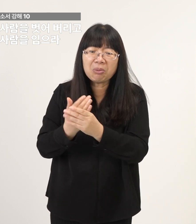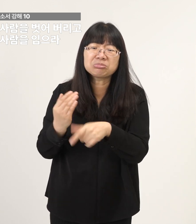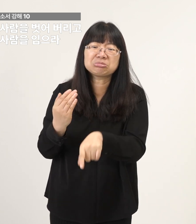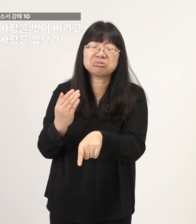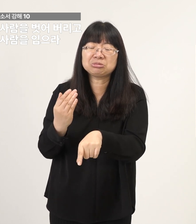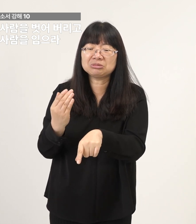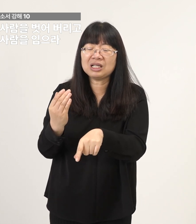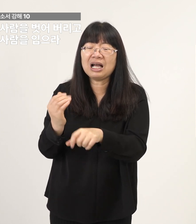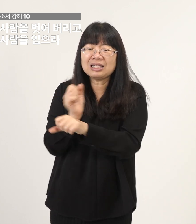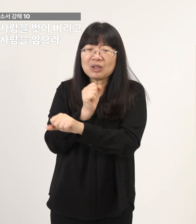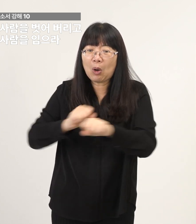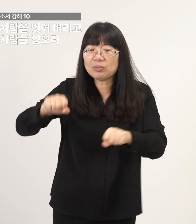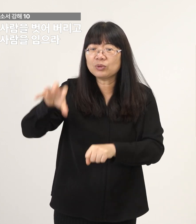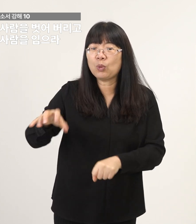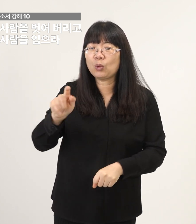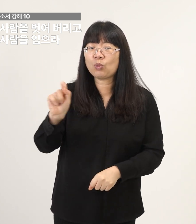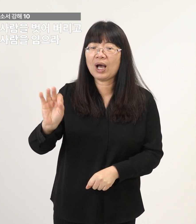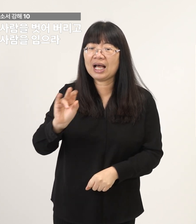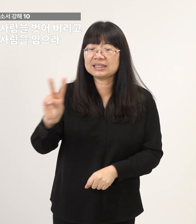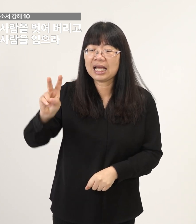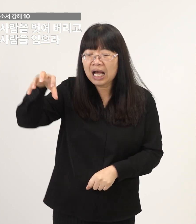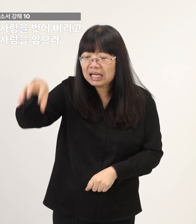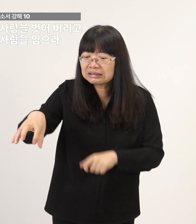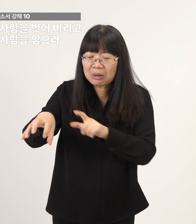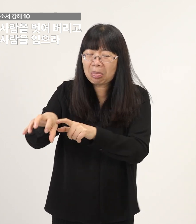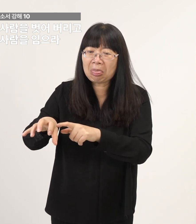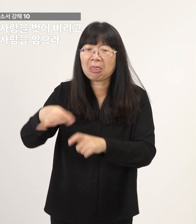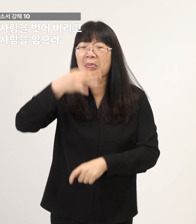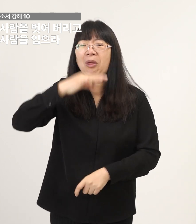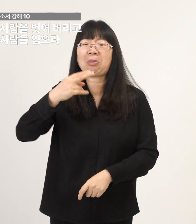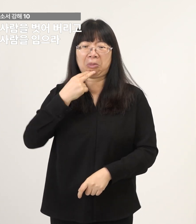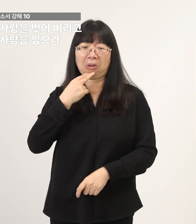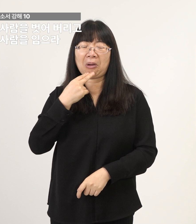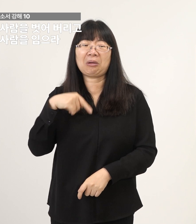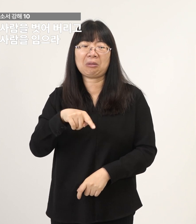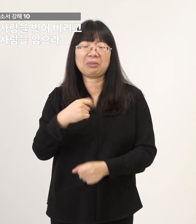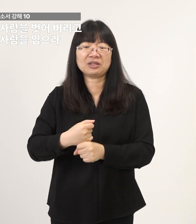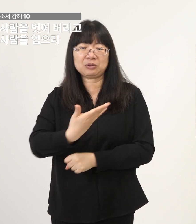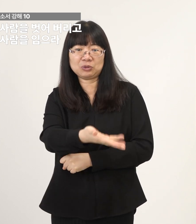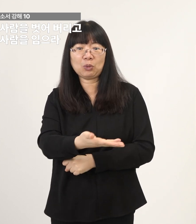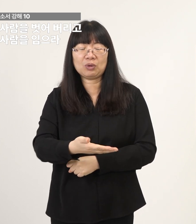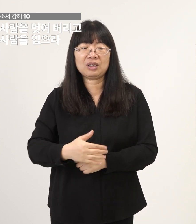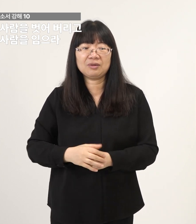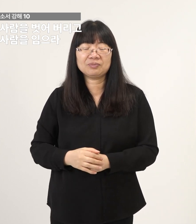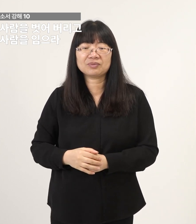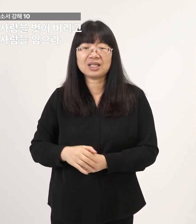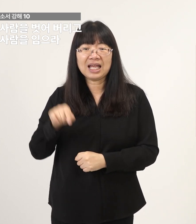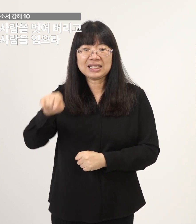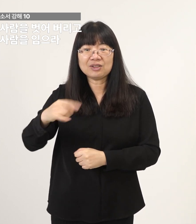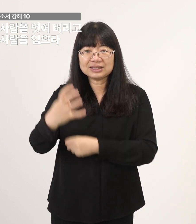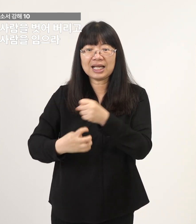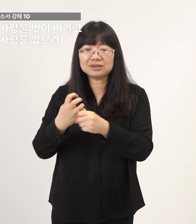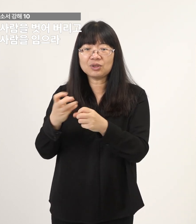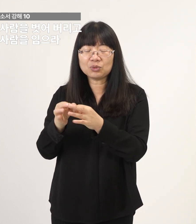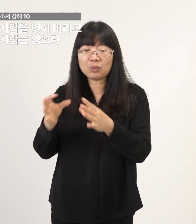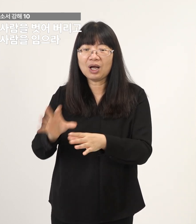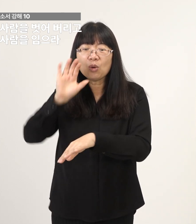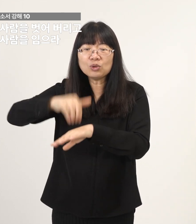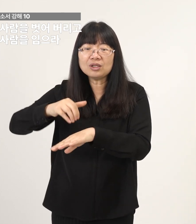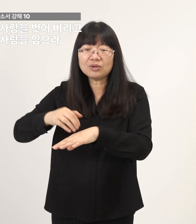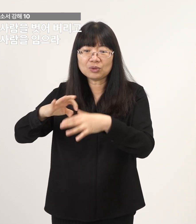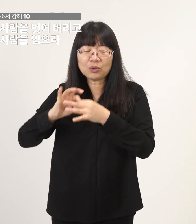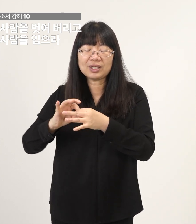만들어버리는 게 광야 생활이에요. 이게 옛사람을 벗어버리는 작업이에요. 이게 단박에 되는